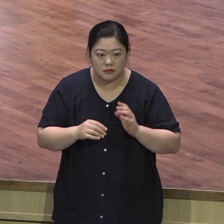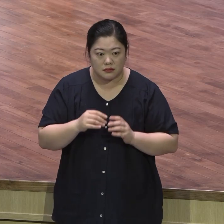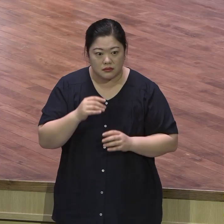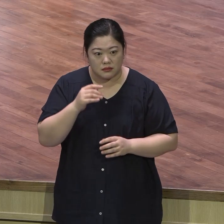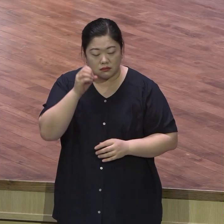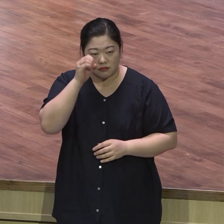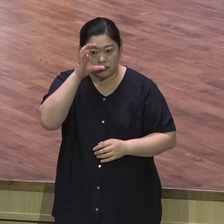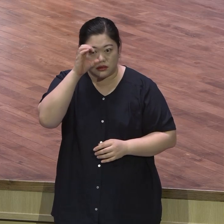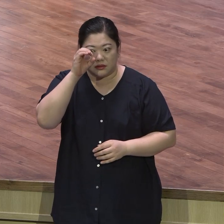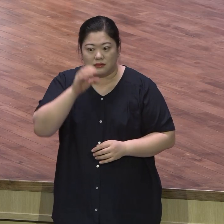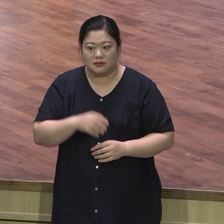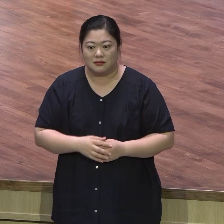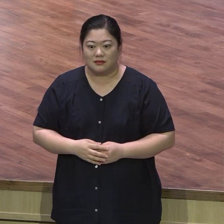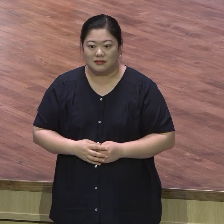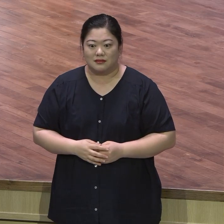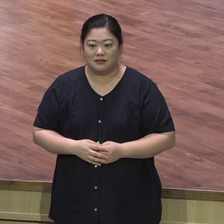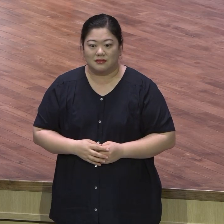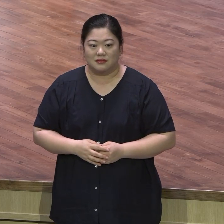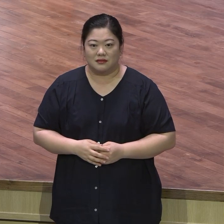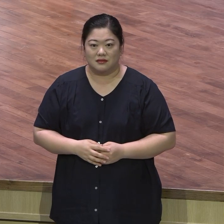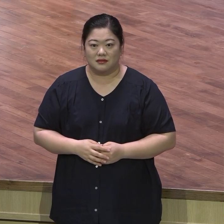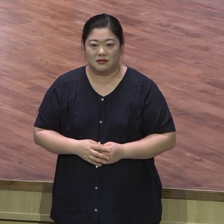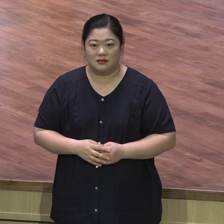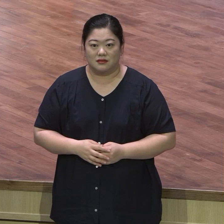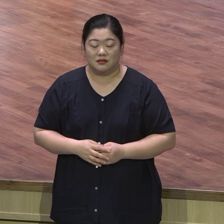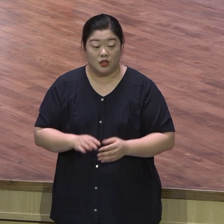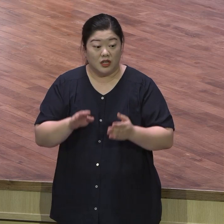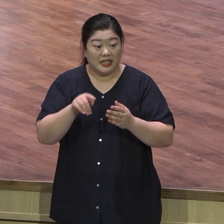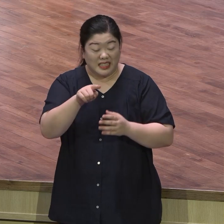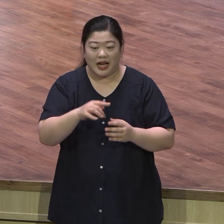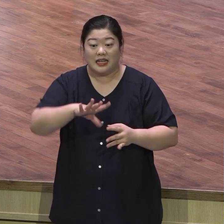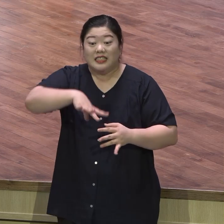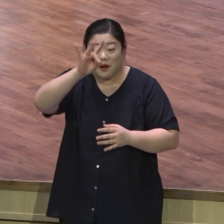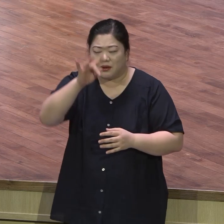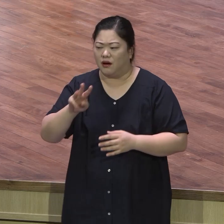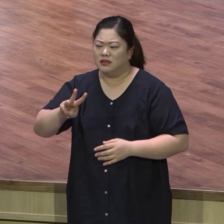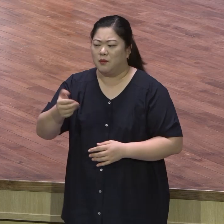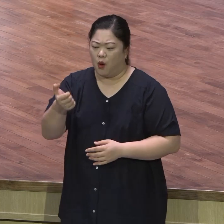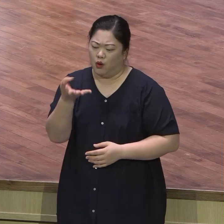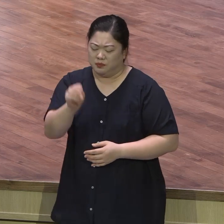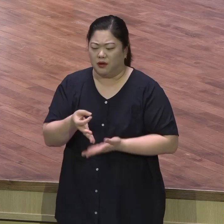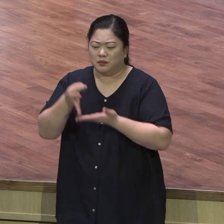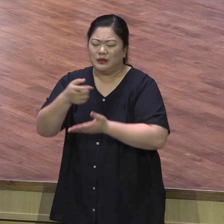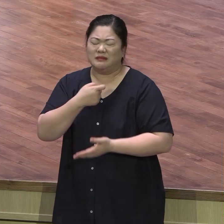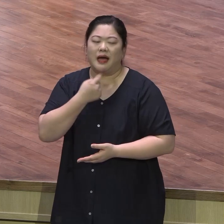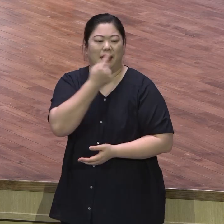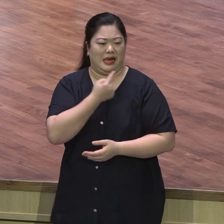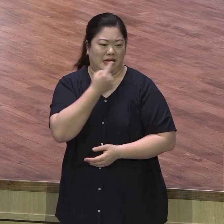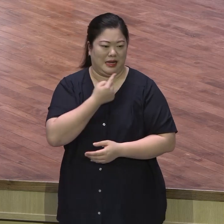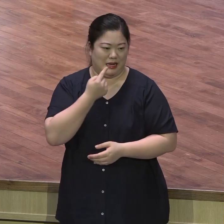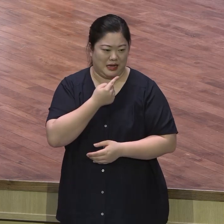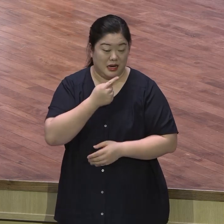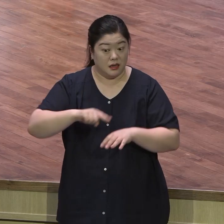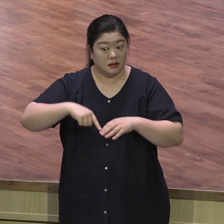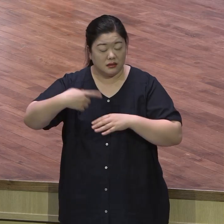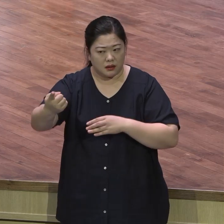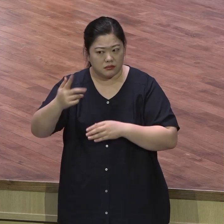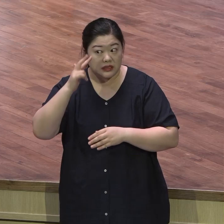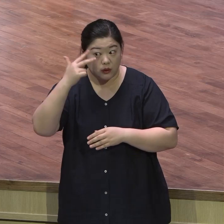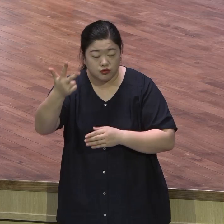그러더니 며칠 지나니까 100 몇십억의 헌금 들고 왔어요. 그리고 나머지는 집에 6차를 어제 여기 저